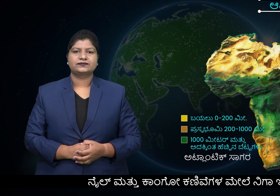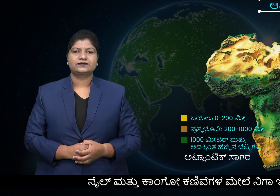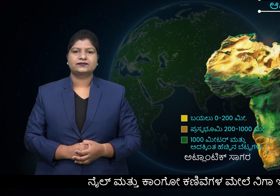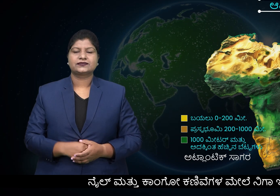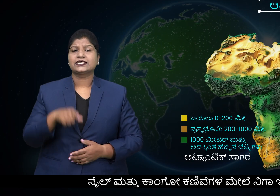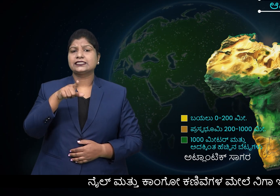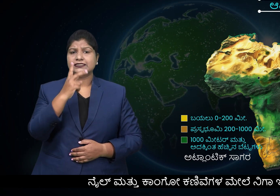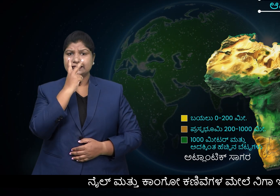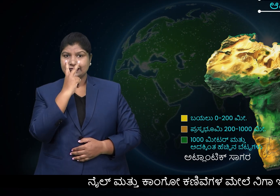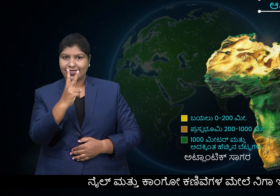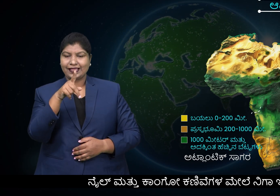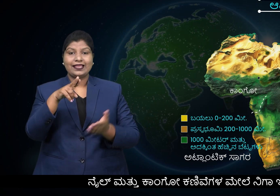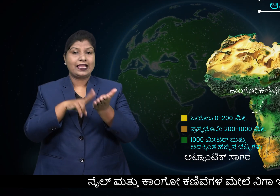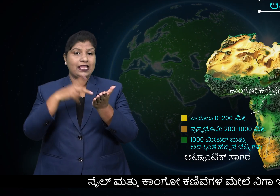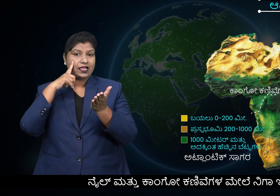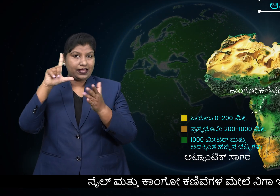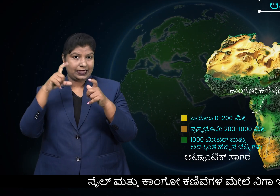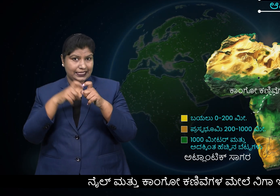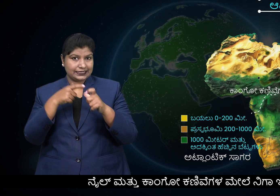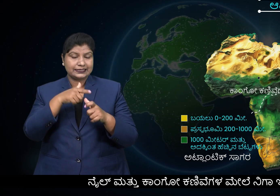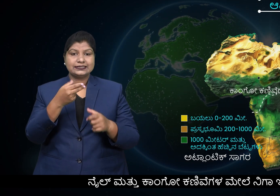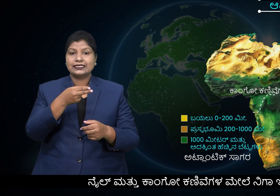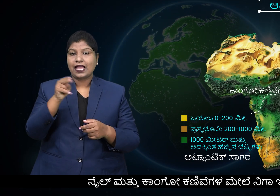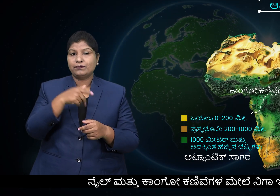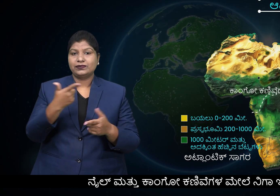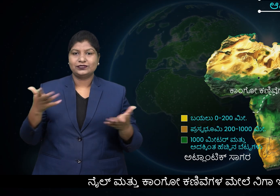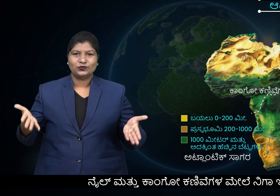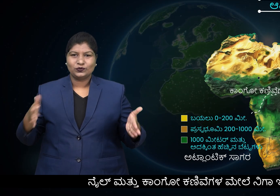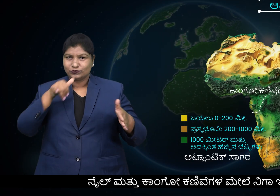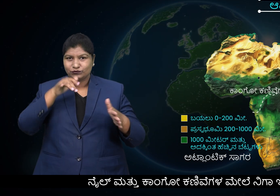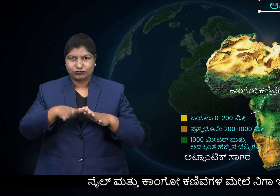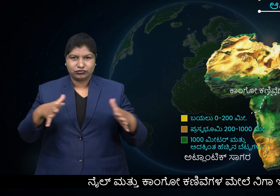ನೈಲ್ ಮತ್ತು ಕಾಂಗೋ ಕಣಿವೆಗಳ ಮೇಲೆ ನಿಗಾ ಇರಿಸಿ.